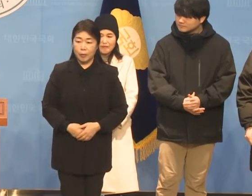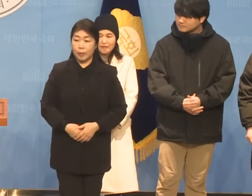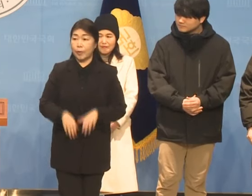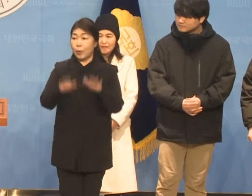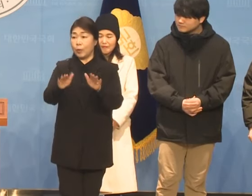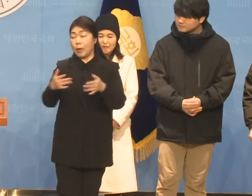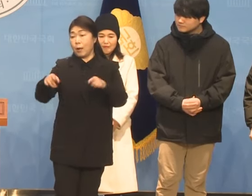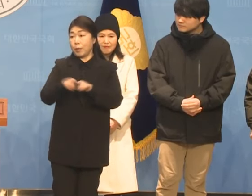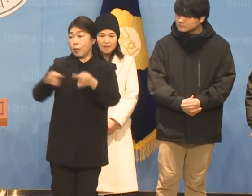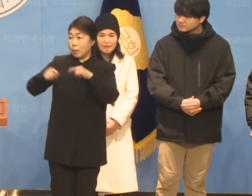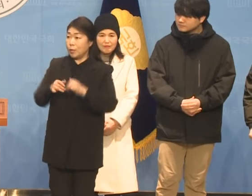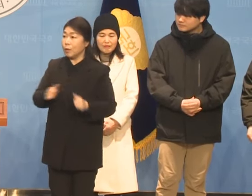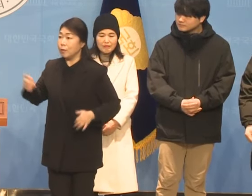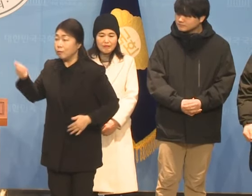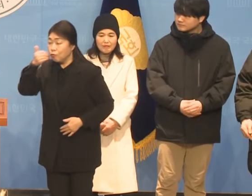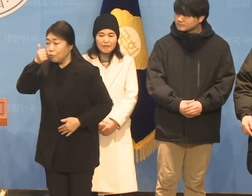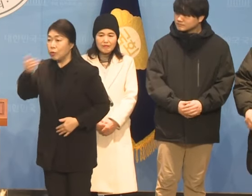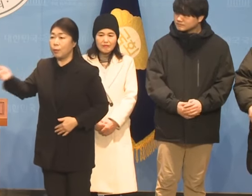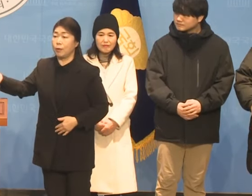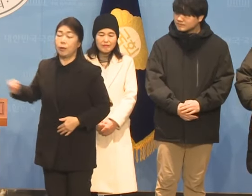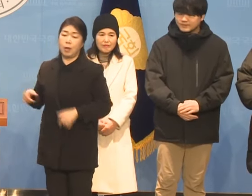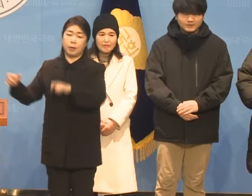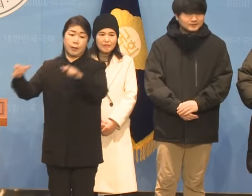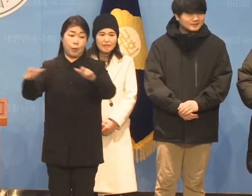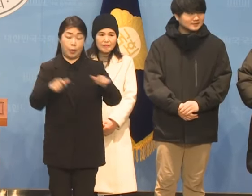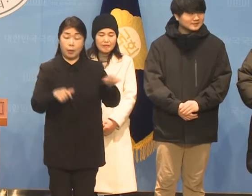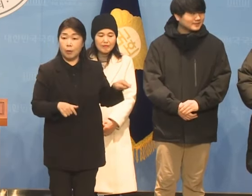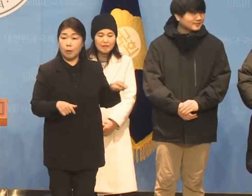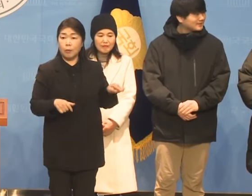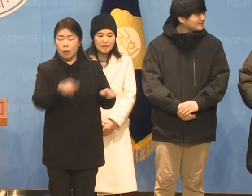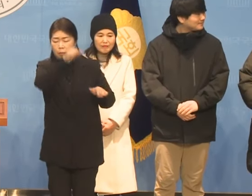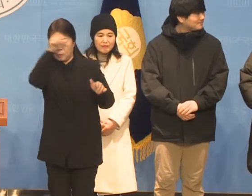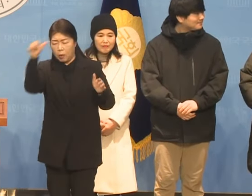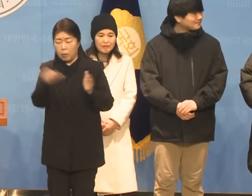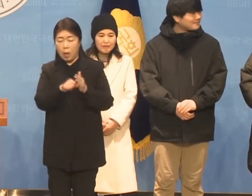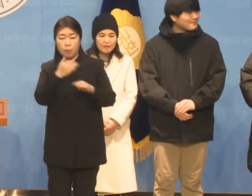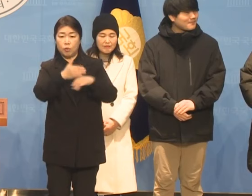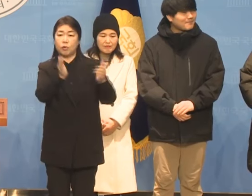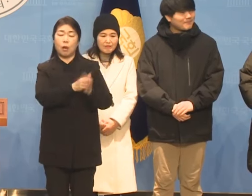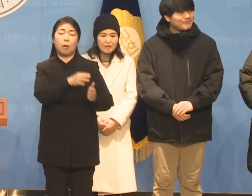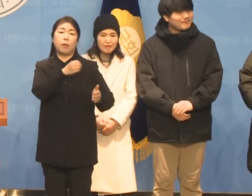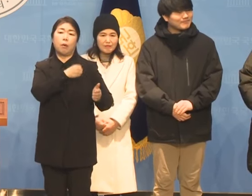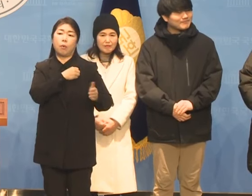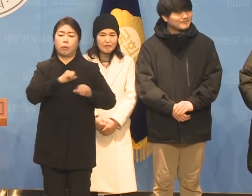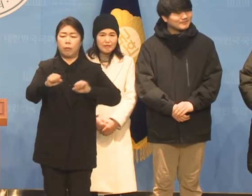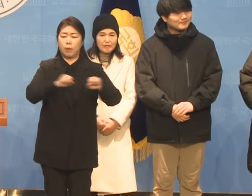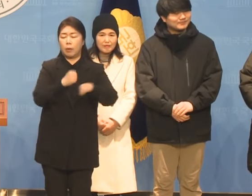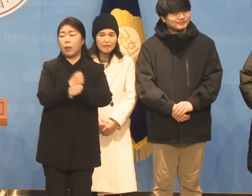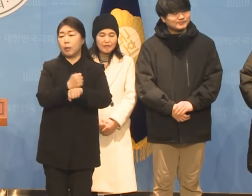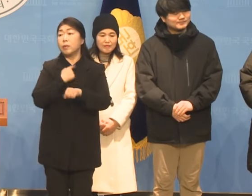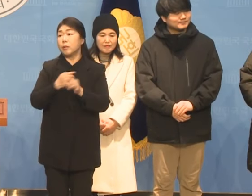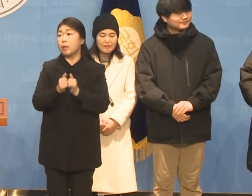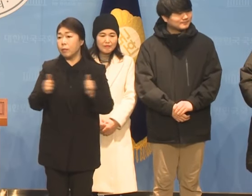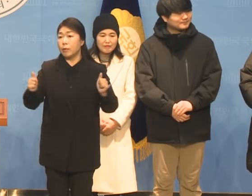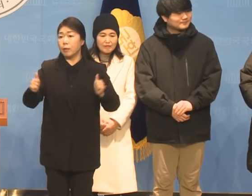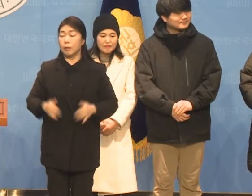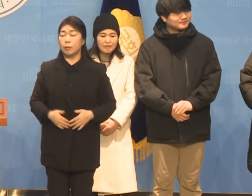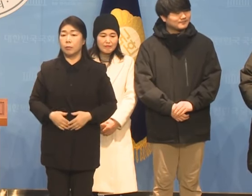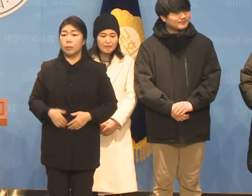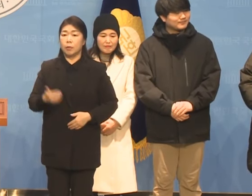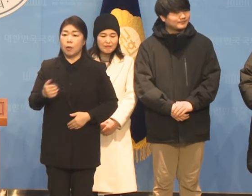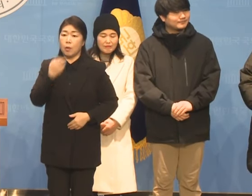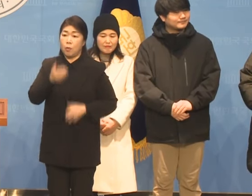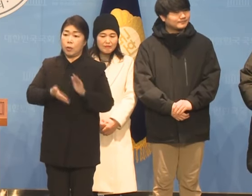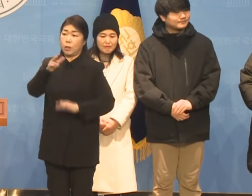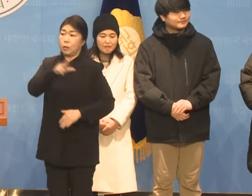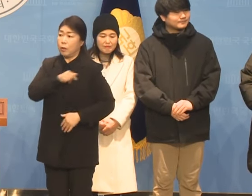오늘 함께 하신 분들은 지역에서 평생을 민주당원으로 같이 일해 오신 분들입니다. 전